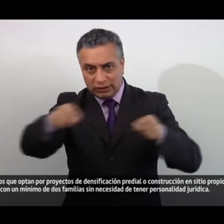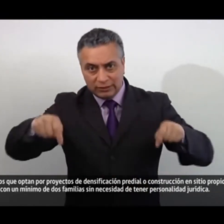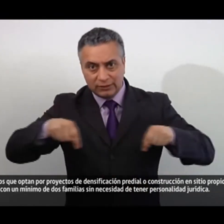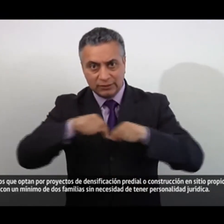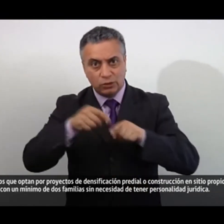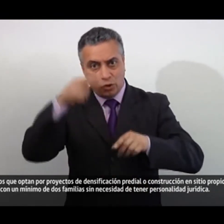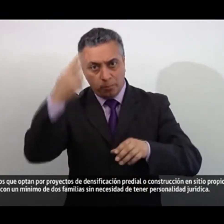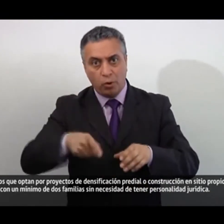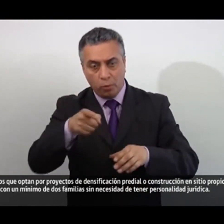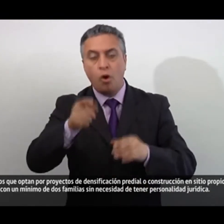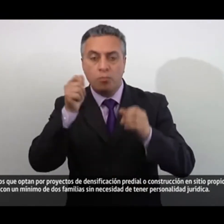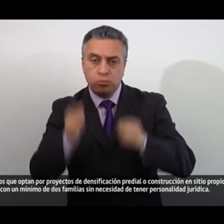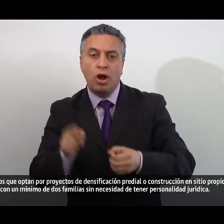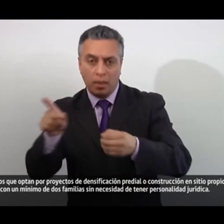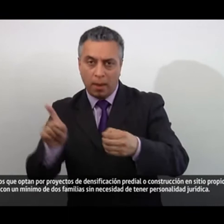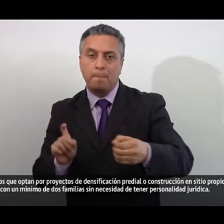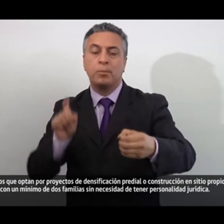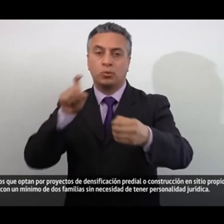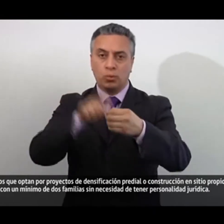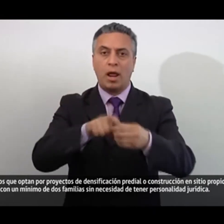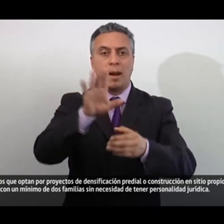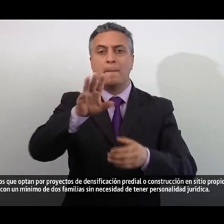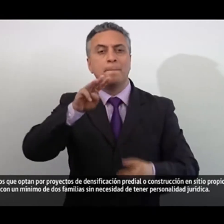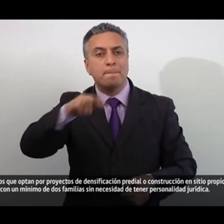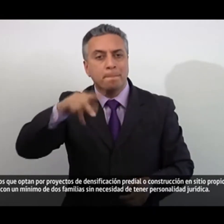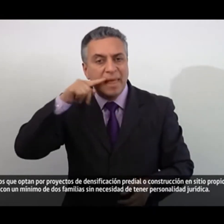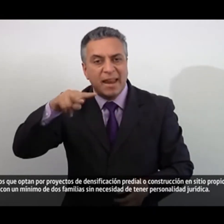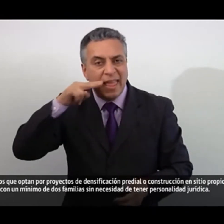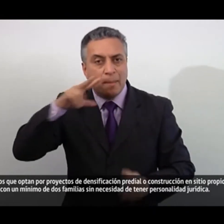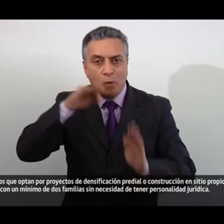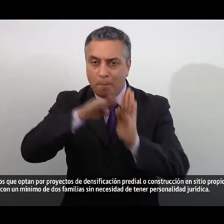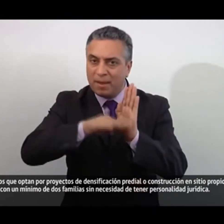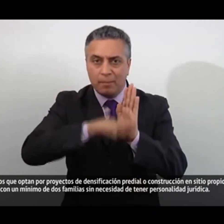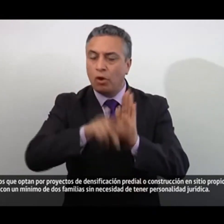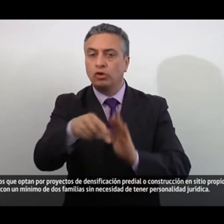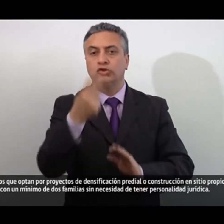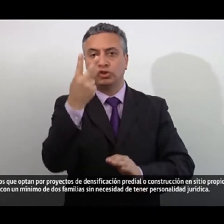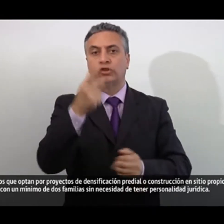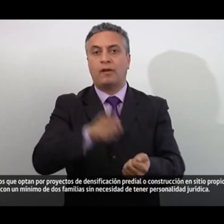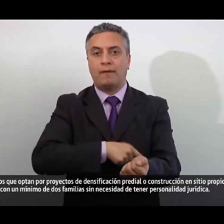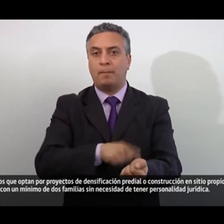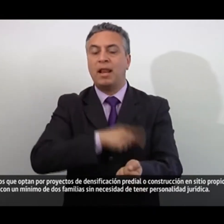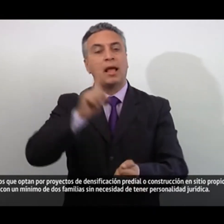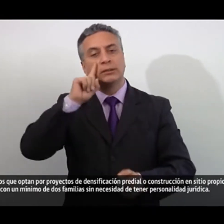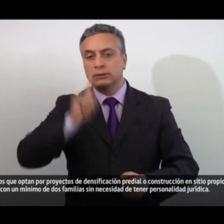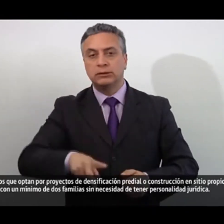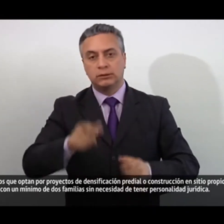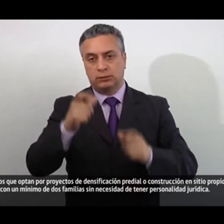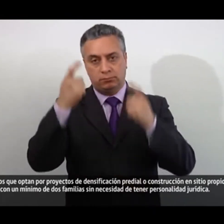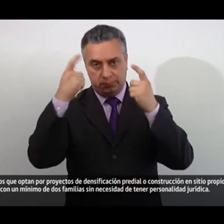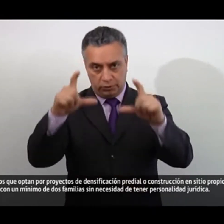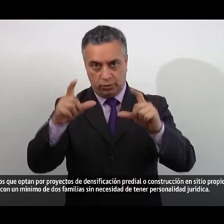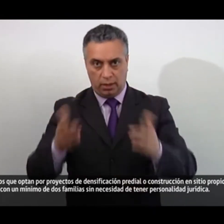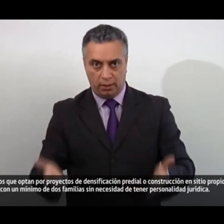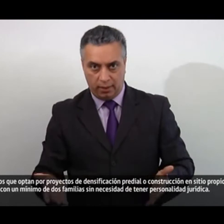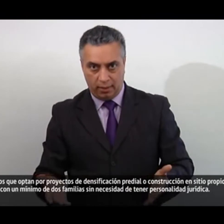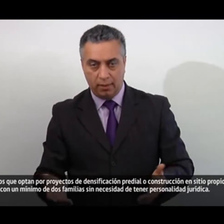densificación predial o construcción en sitio propio podrán postular con un mínimo de 2 familias sin necesidad de tener